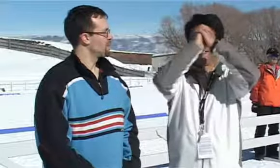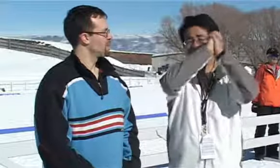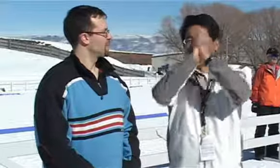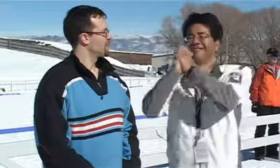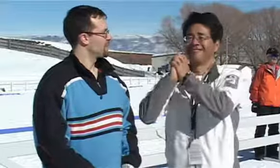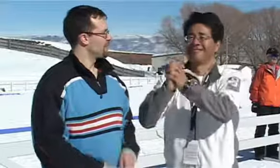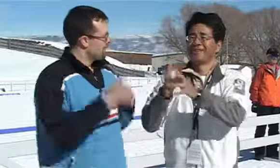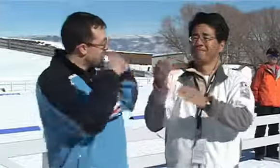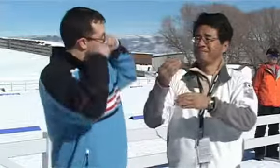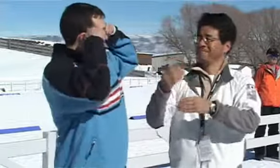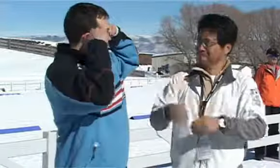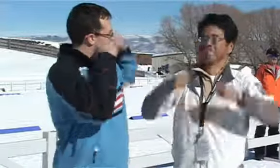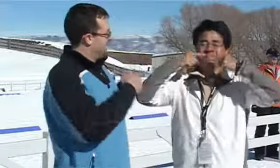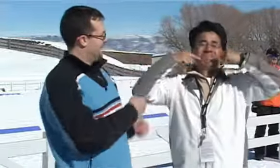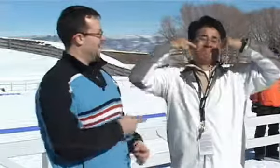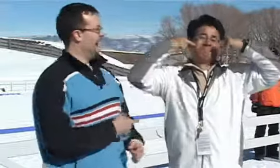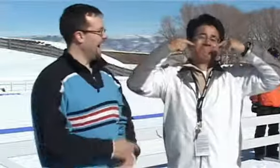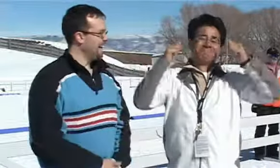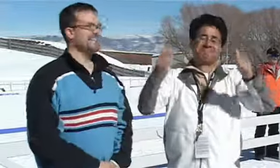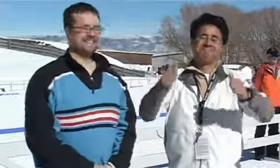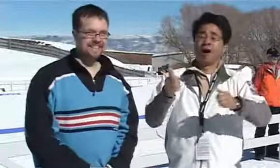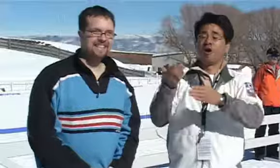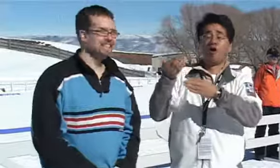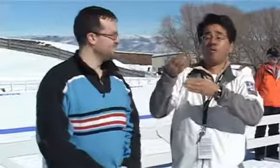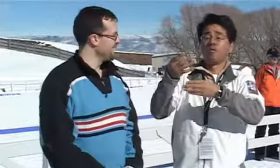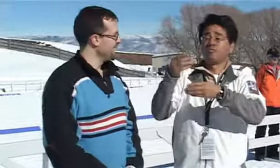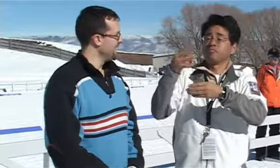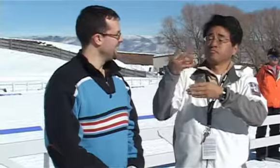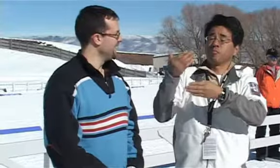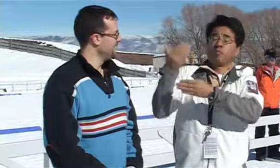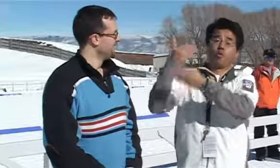gewonnen. Das war eine super Leistung. Natürlich sind wir stolz auf ihn.